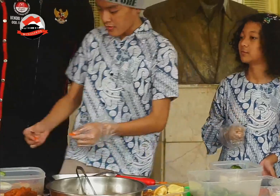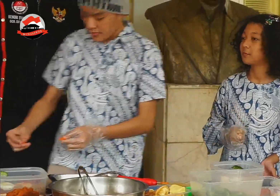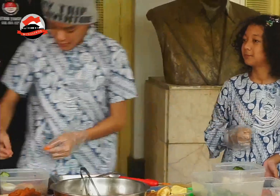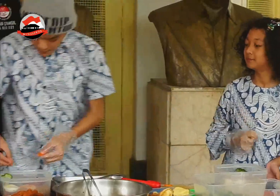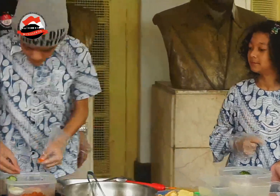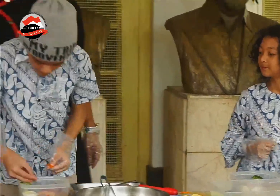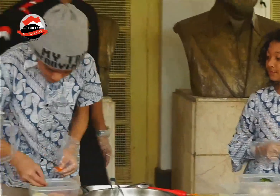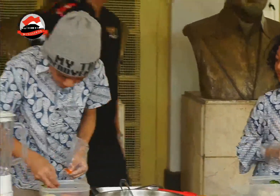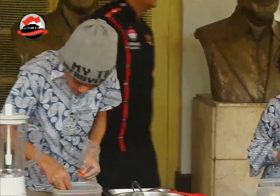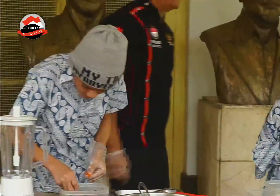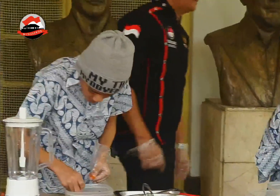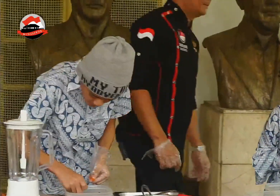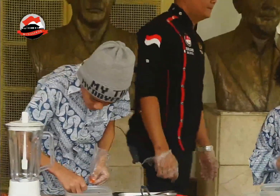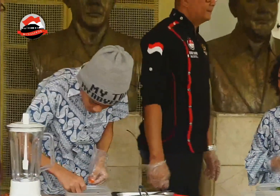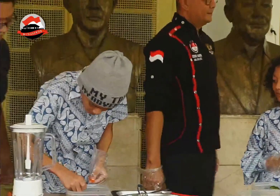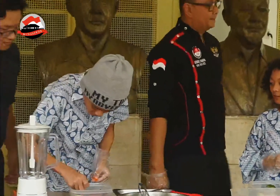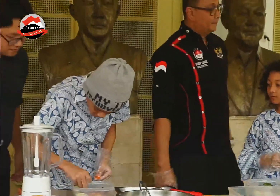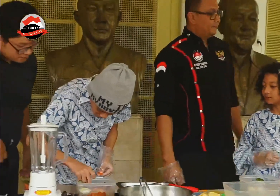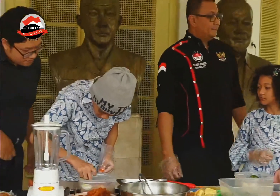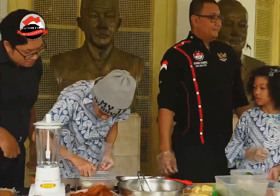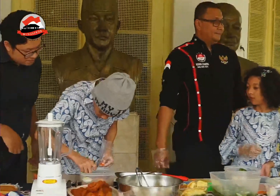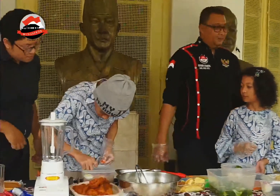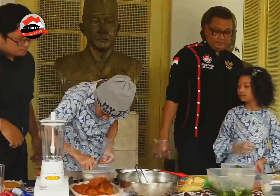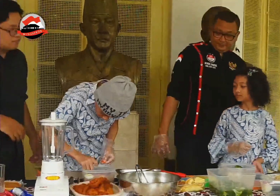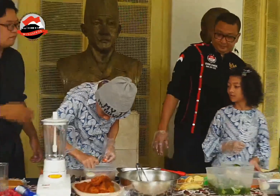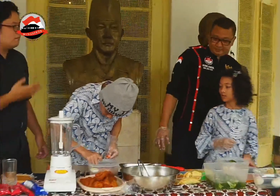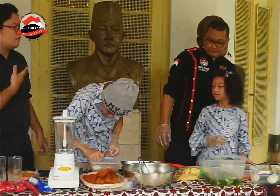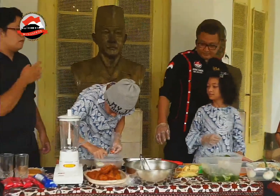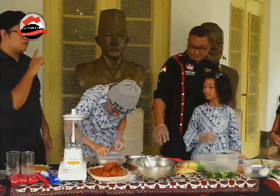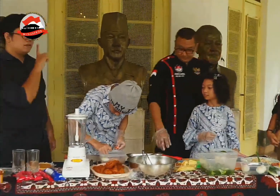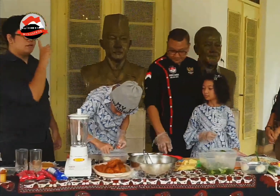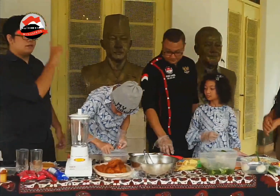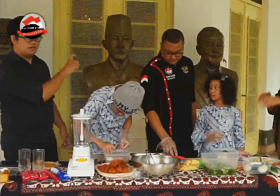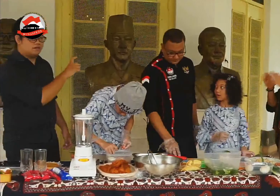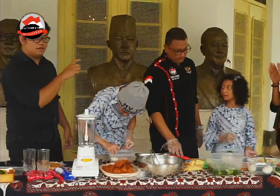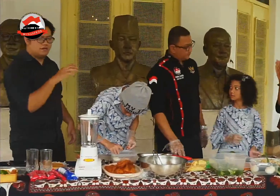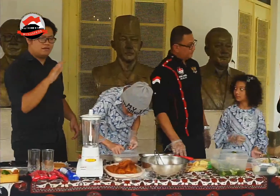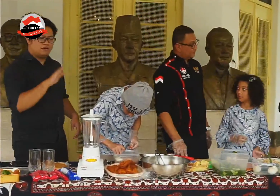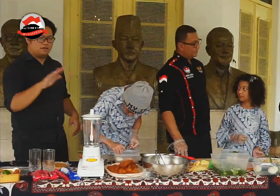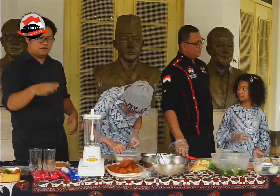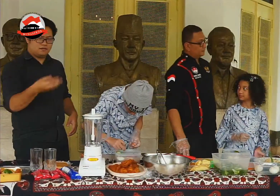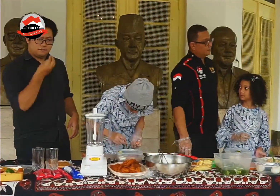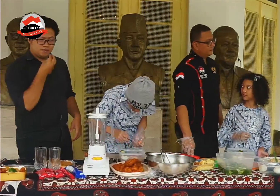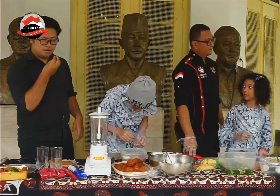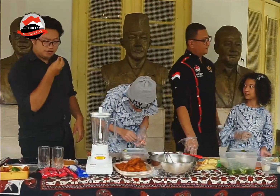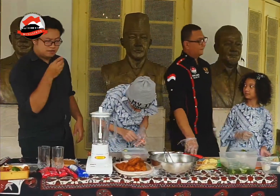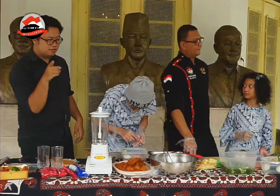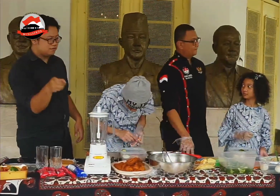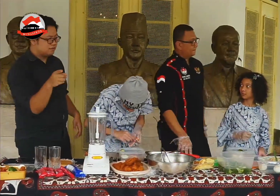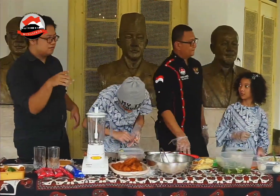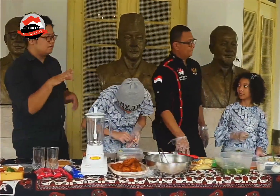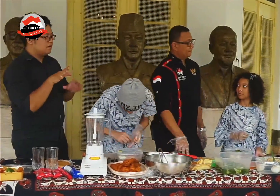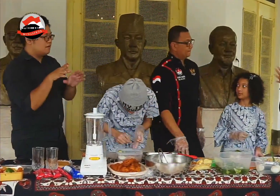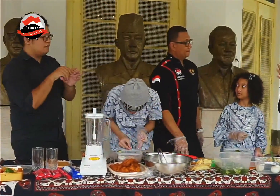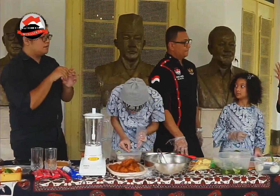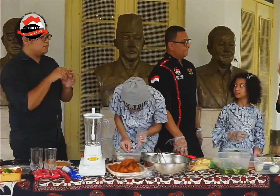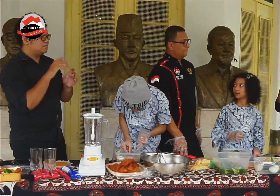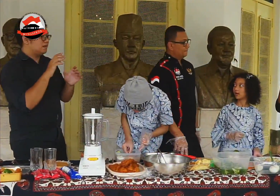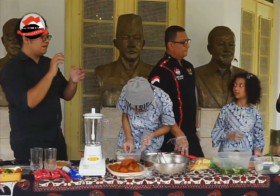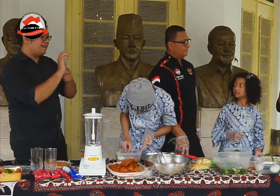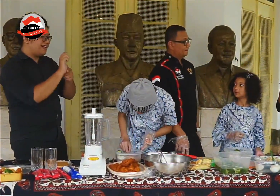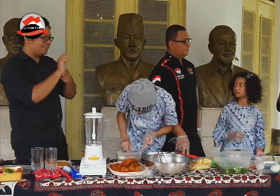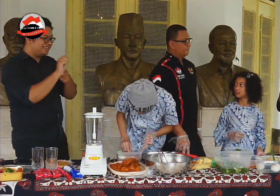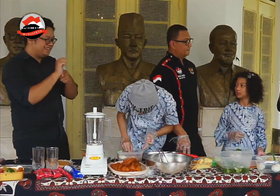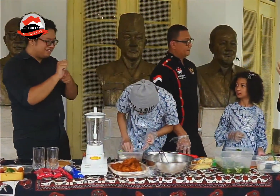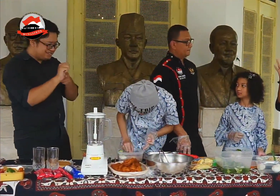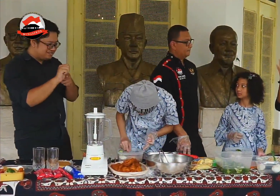Chef, aku mau nanya lagi dong. Boleh. Anak yang paling buntuk makan, salah satu ngelatih anak itu